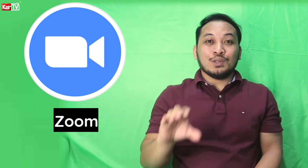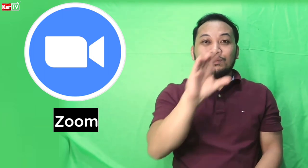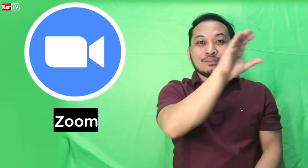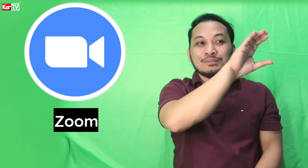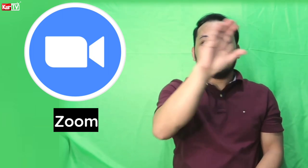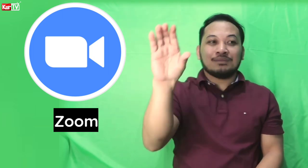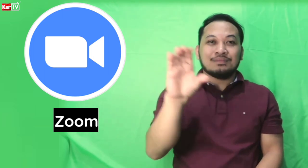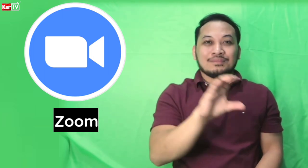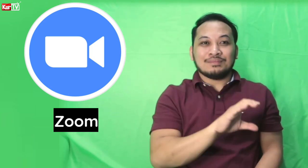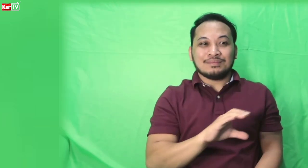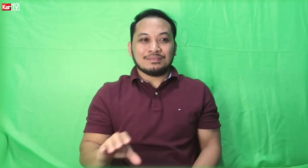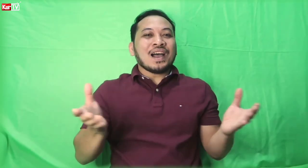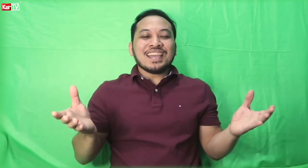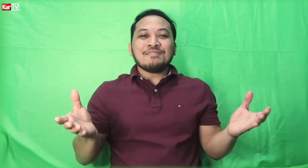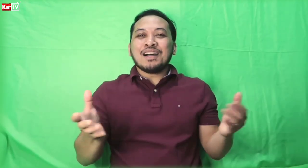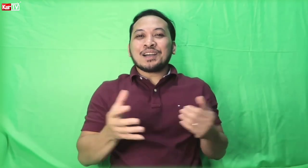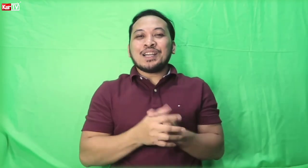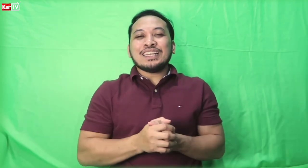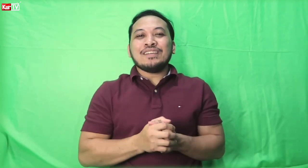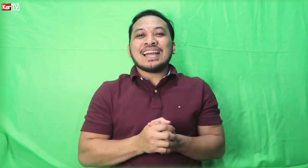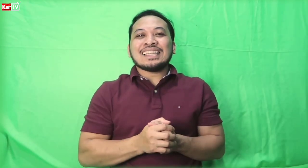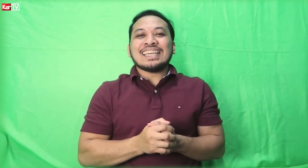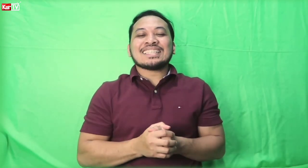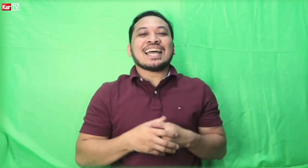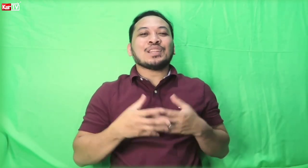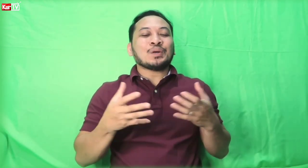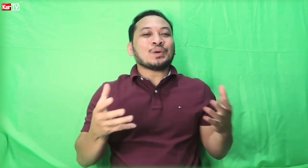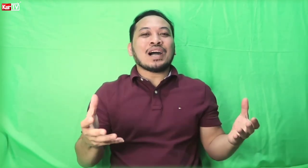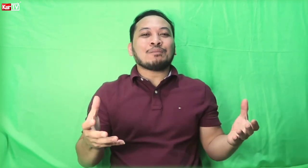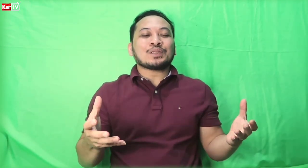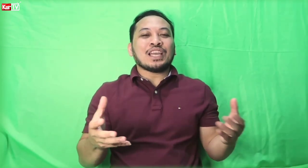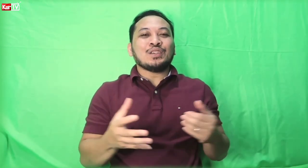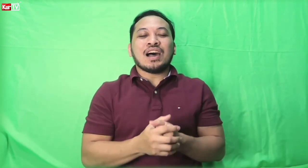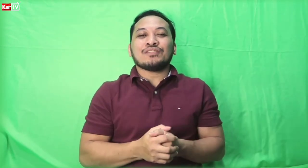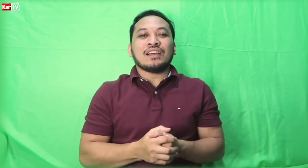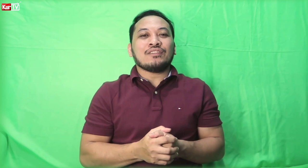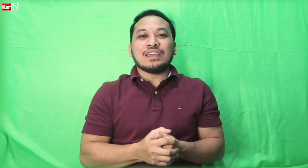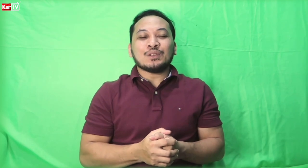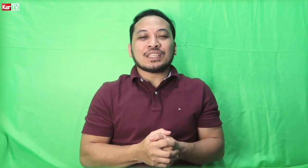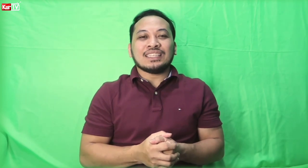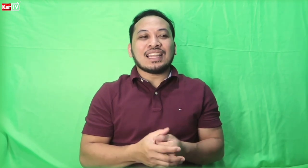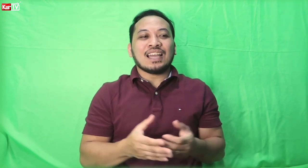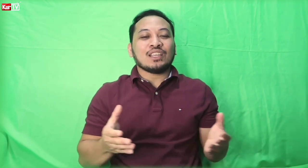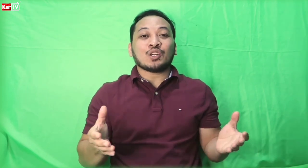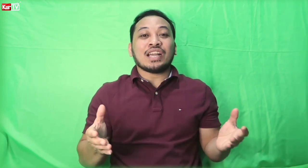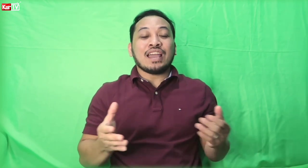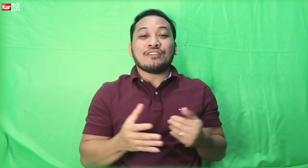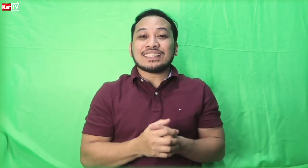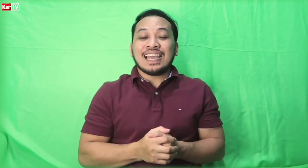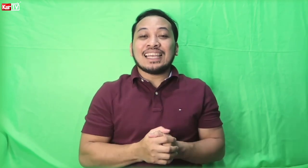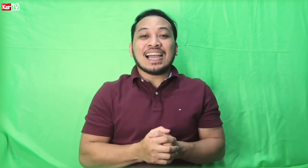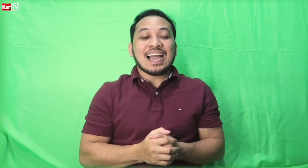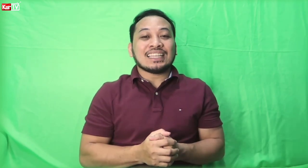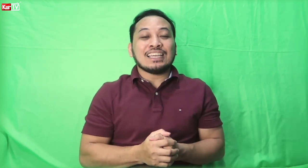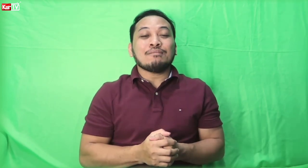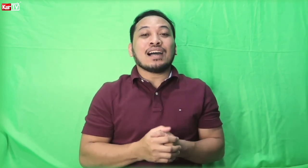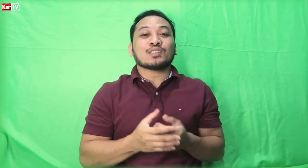Zoom. Ayan mga KurTV Radics, na ituro ko nga po sa inyo ang Filipino Sign Language or FSL ng ating mga